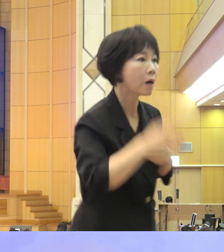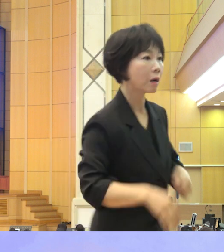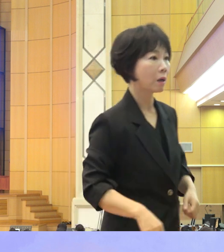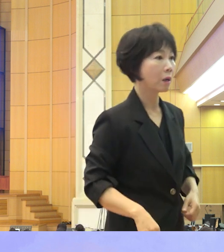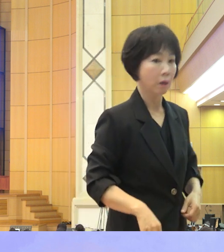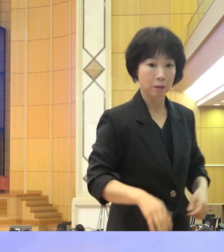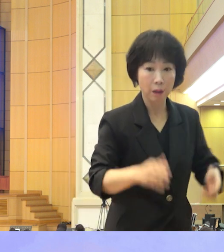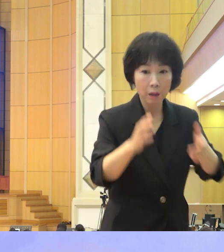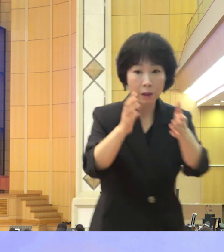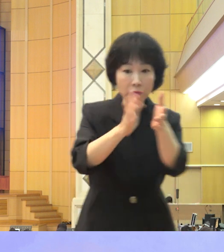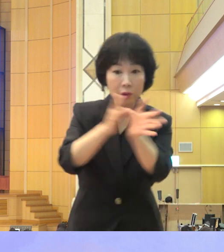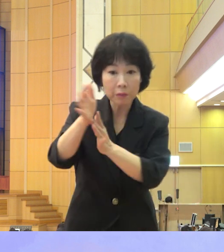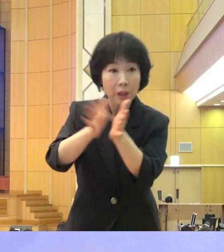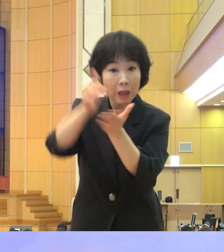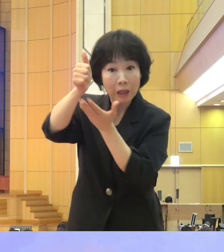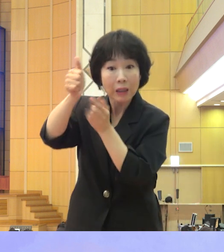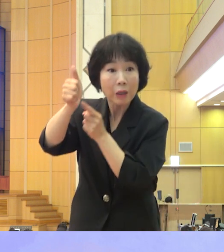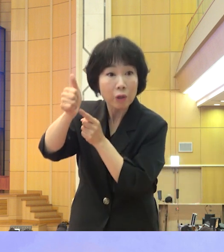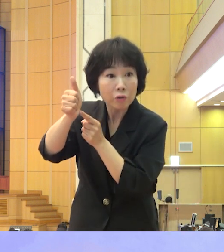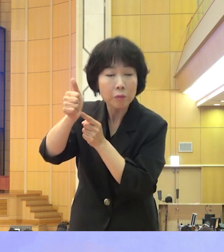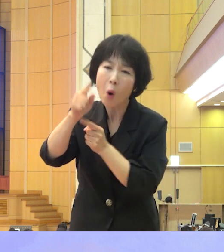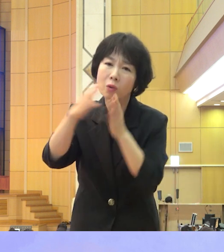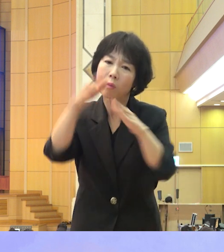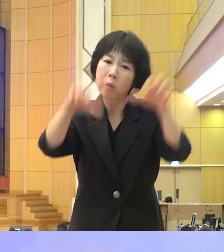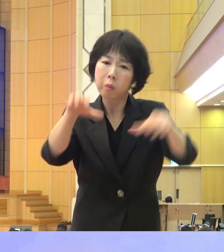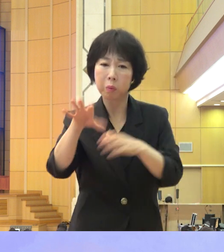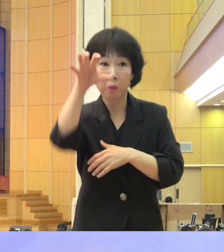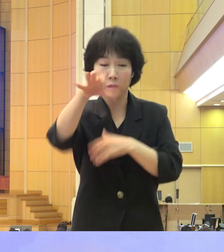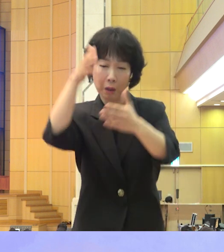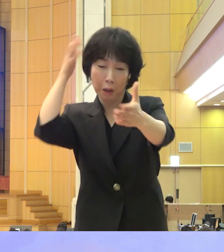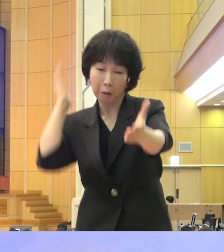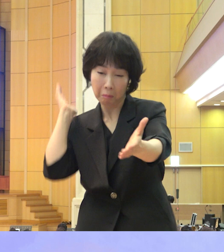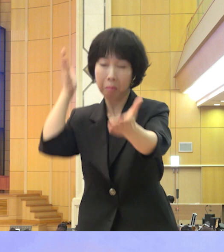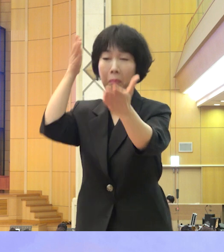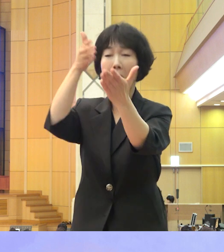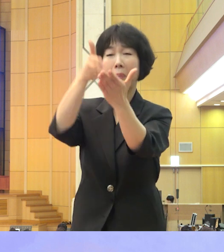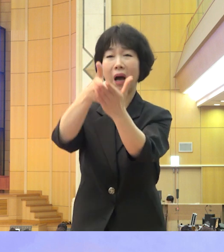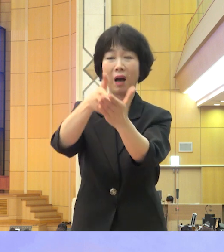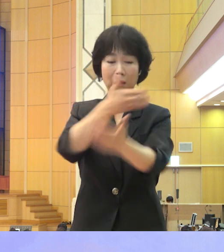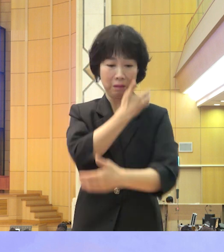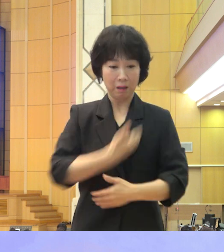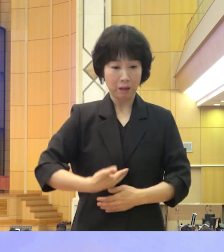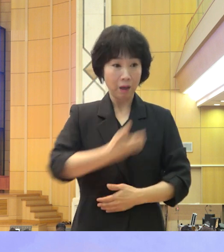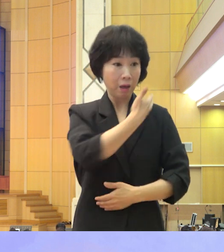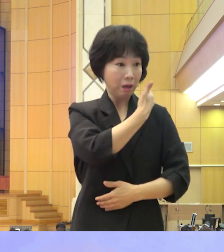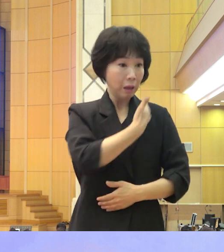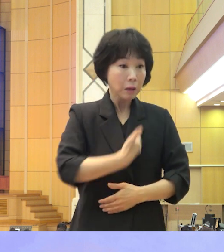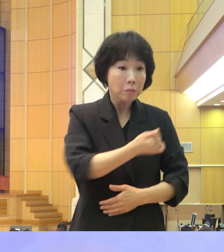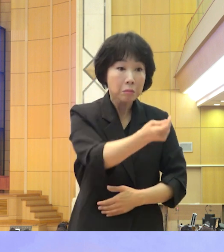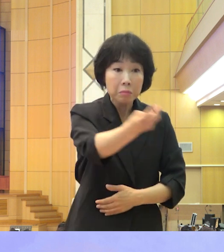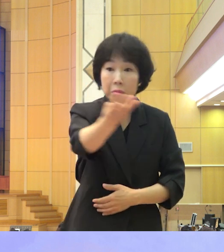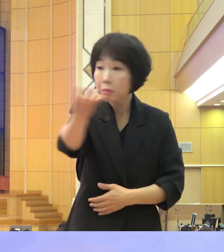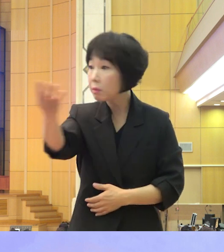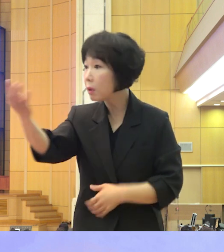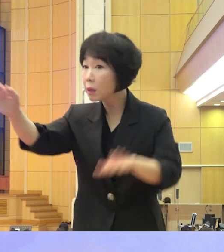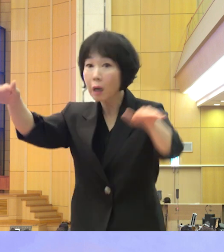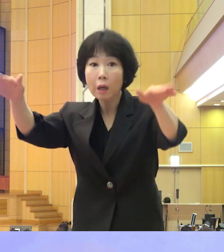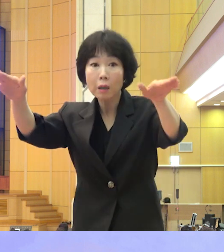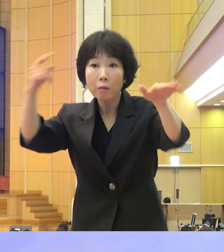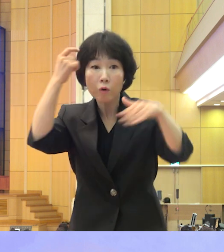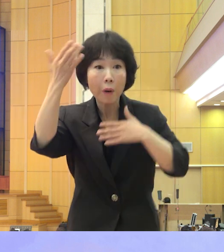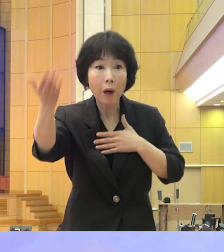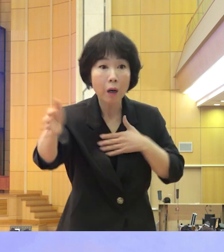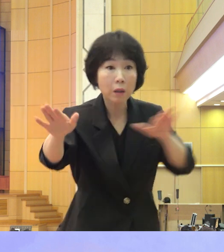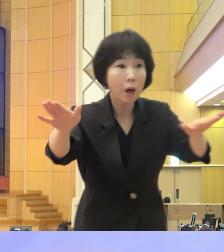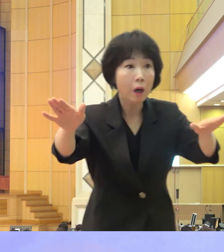보니까 예수께서 빌립보 가이사랴 지방에 이르러 제자들에게 물어 이르되,